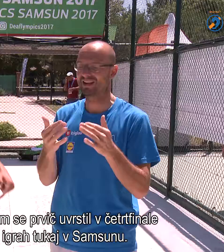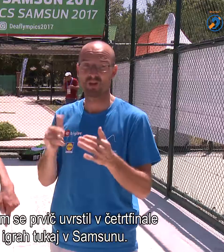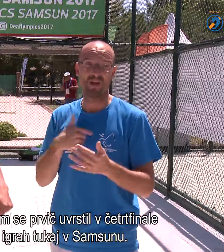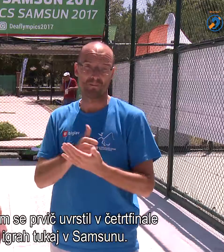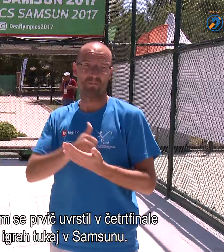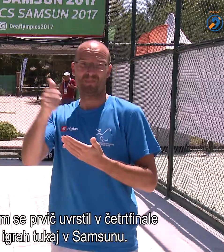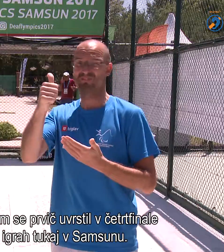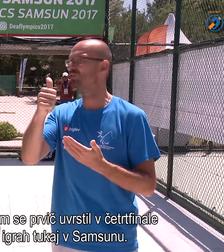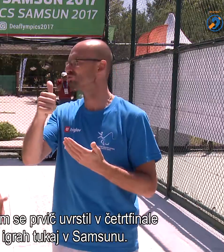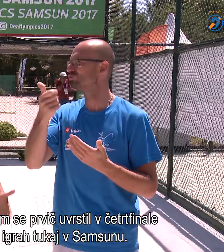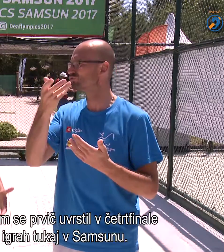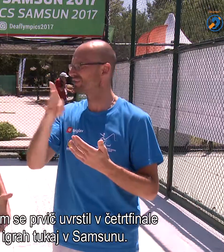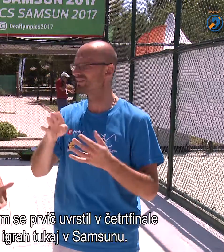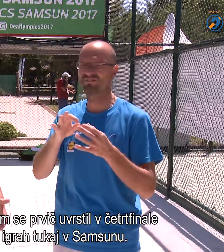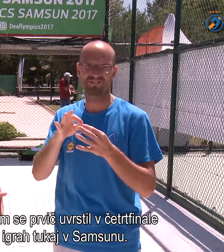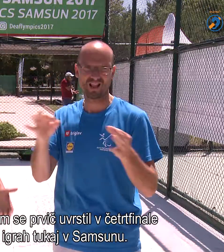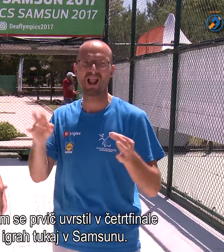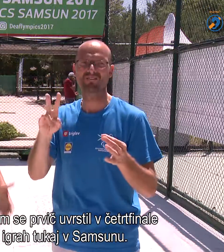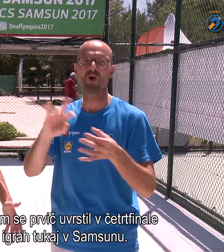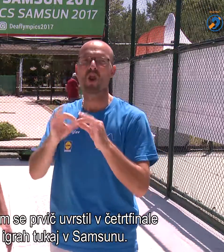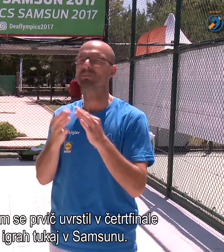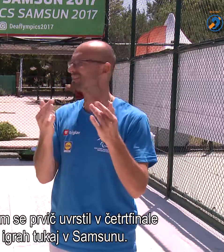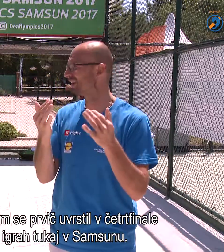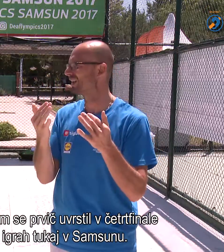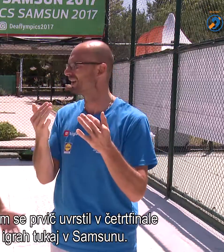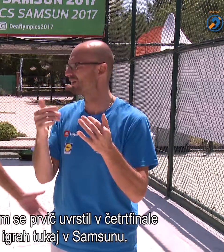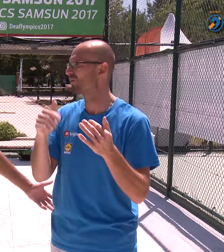Prvi tu sem šel, olimpijski iger, sem šel,